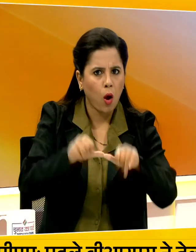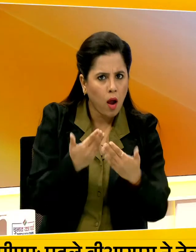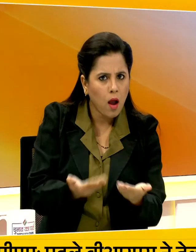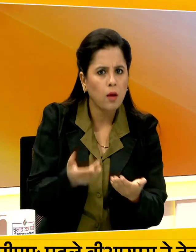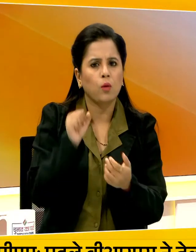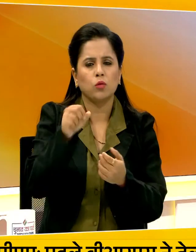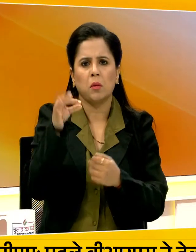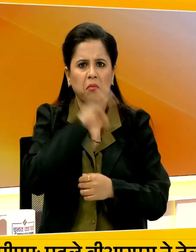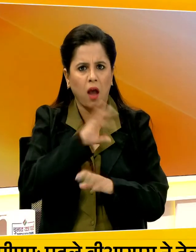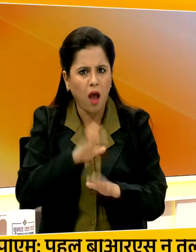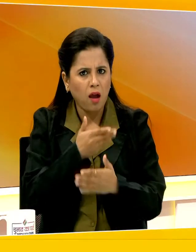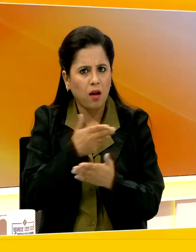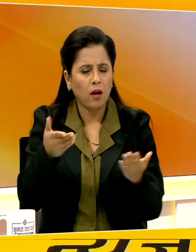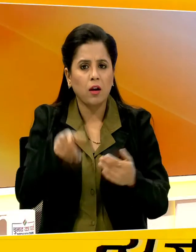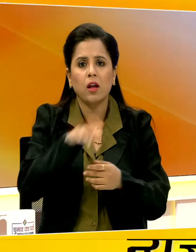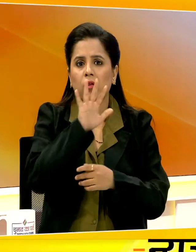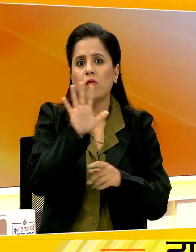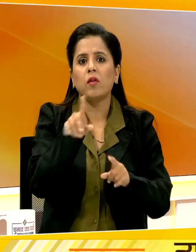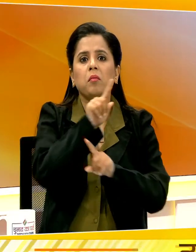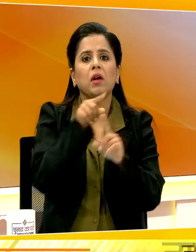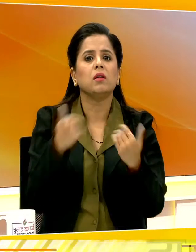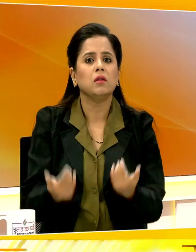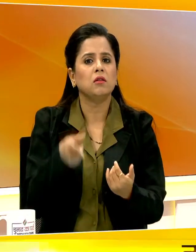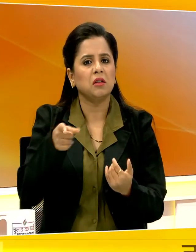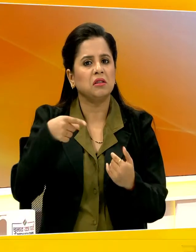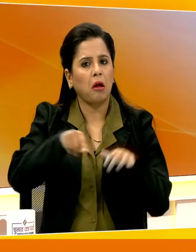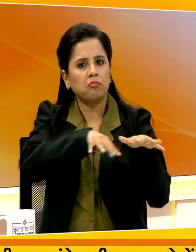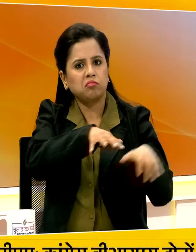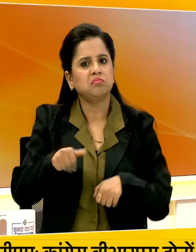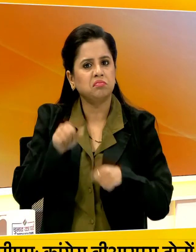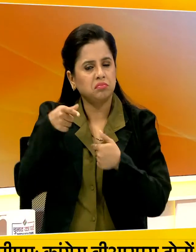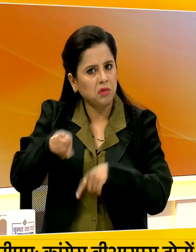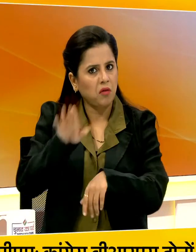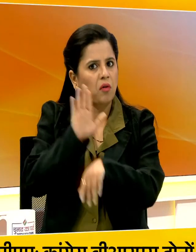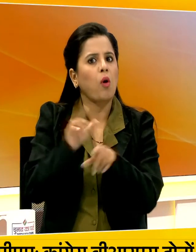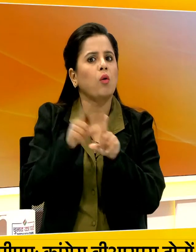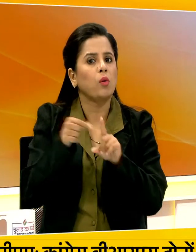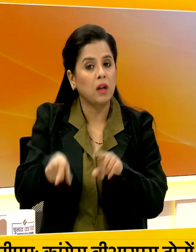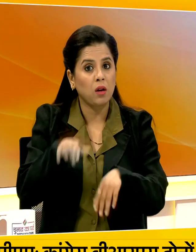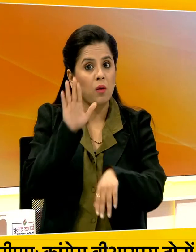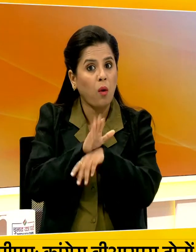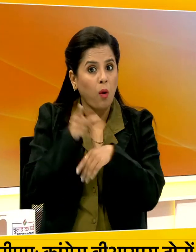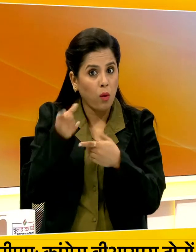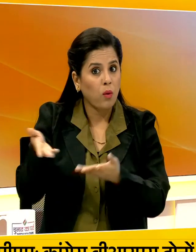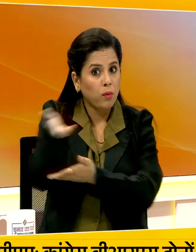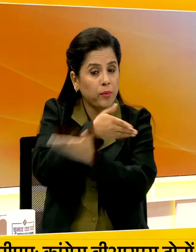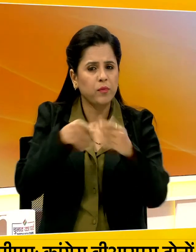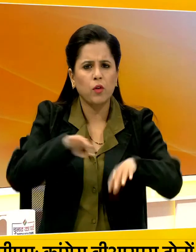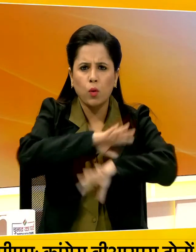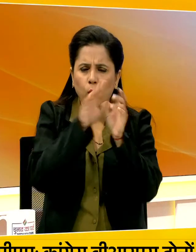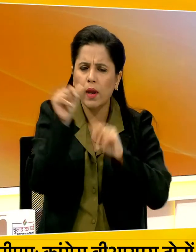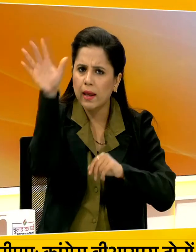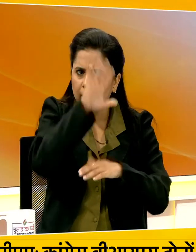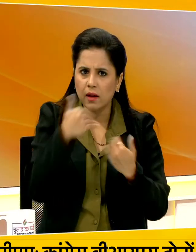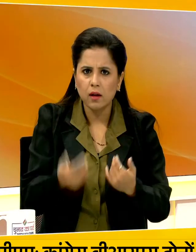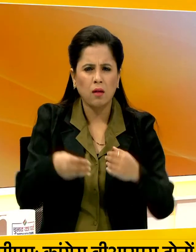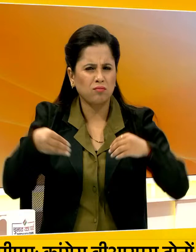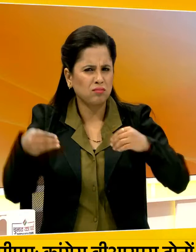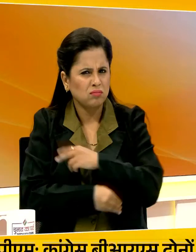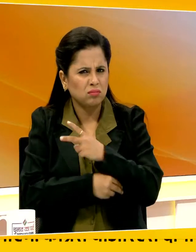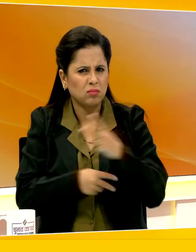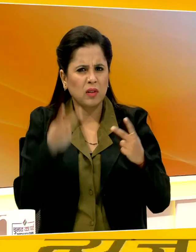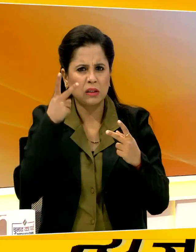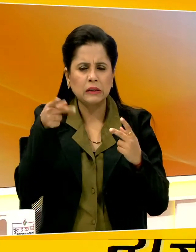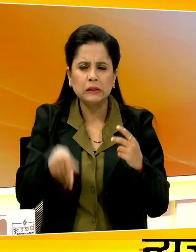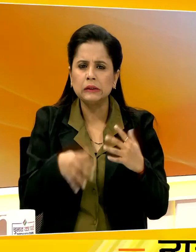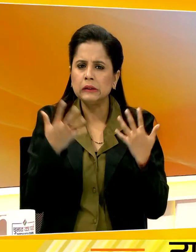उनकी कमाई है, उसका 55% हिस्सा वो खुद ही ले लेगी। साथ ही उन्होंने कहा कि कांग्रेस पूरे भारत को भ्रष्टाचार के दलदल